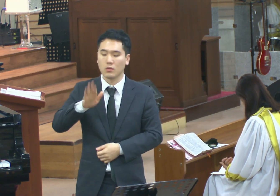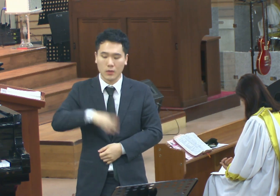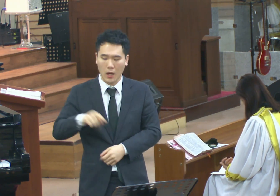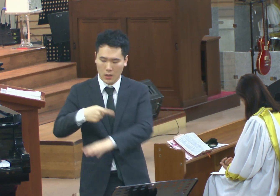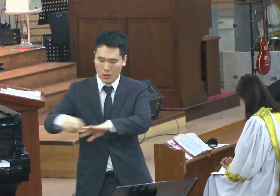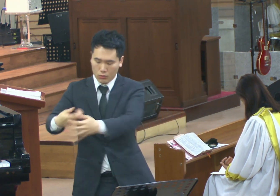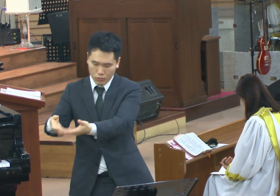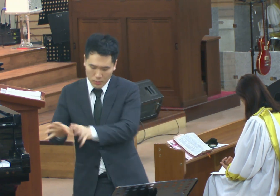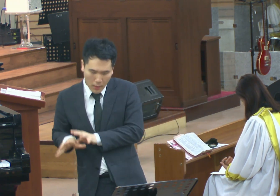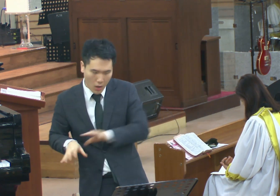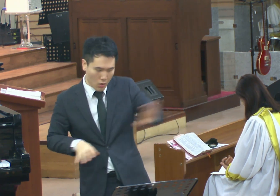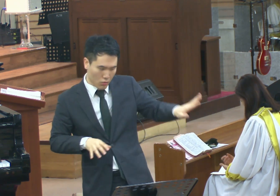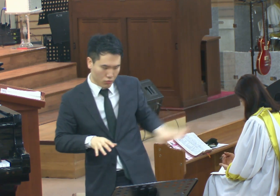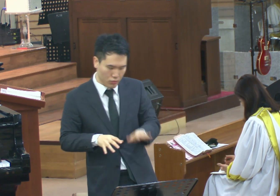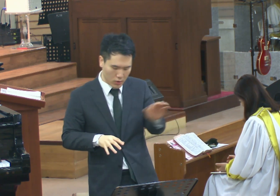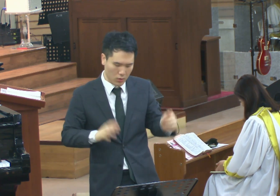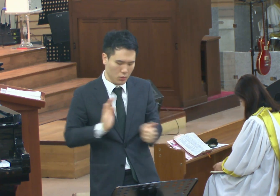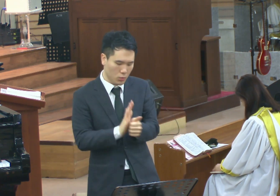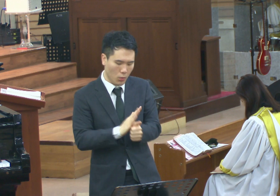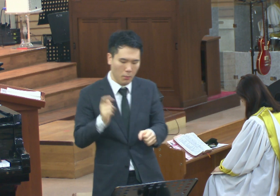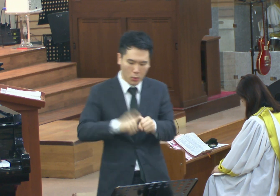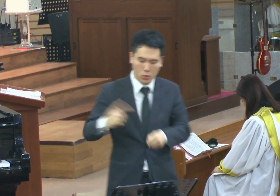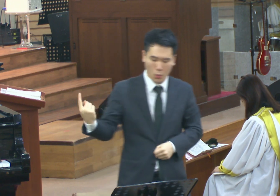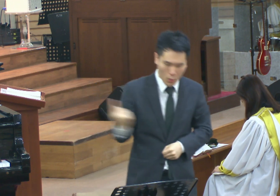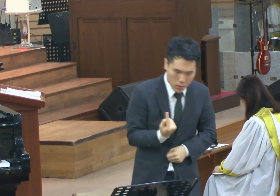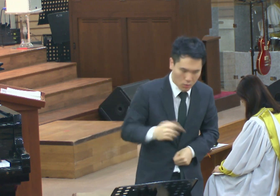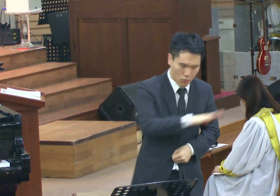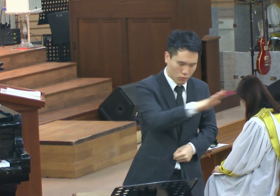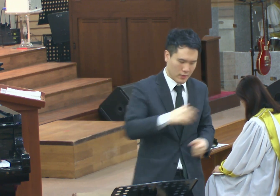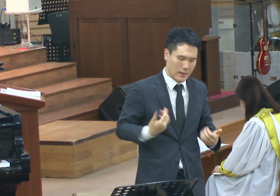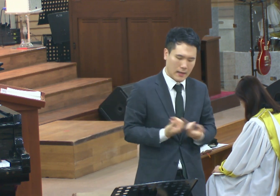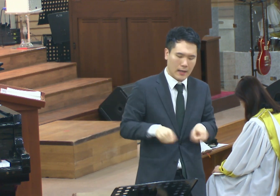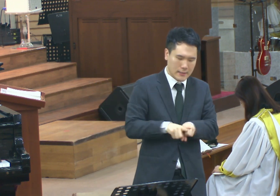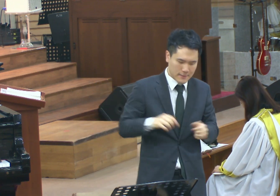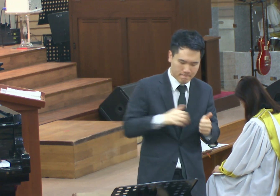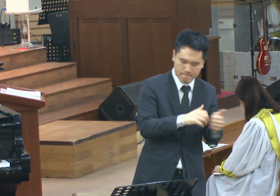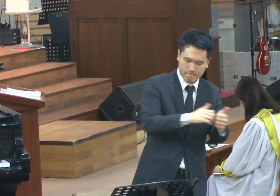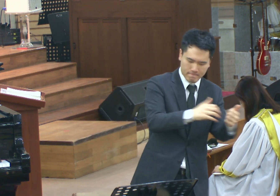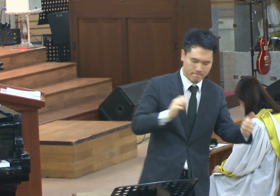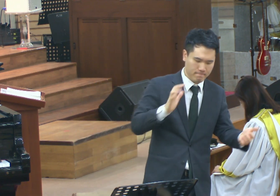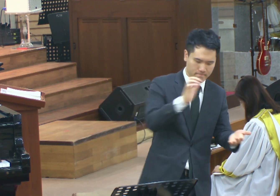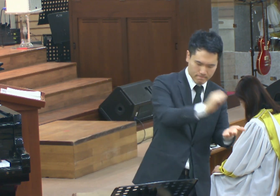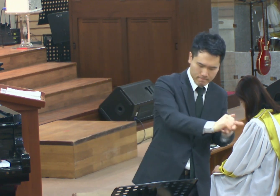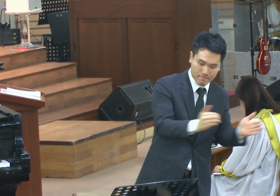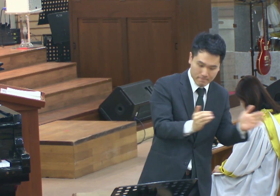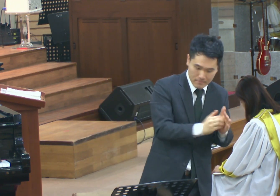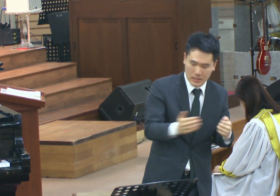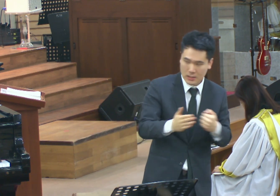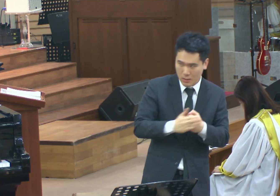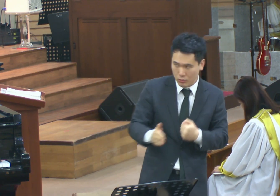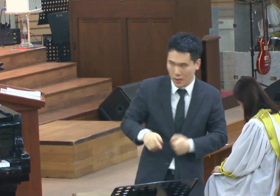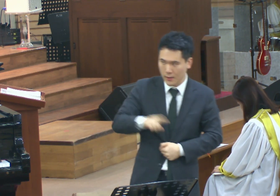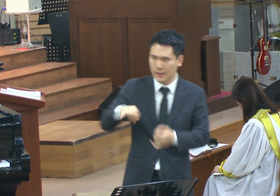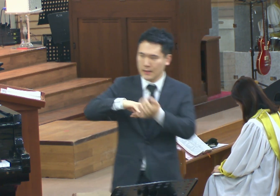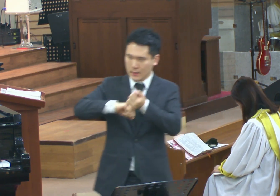요단강을 건너야 된다고 설득할 때 조금 다르게 얘기를 했죠. 여호수아 1장 15절 말씀이에요. 자,